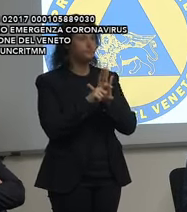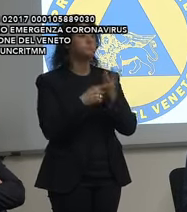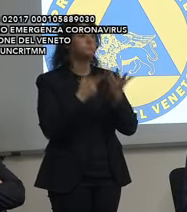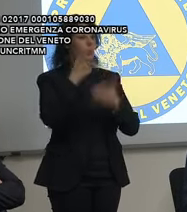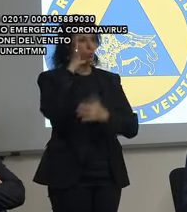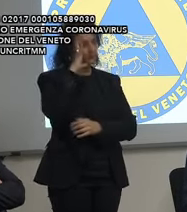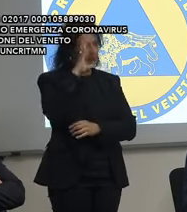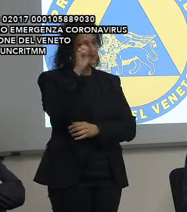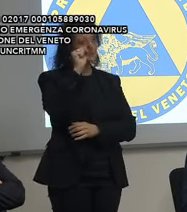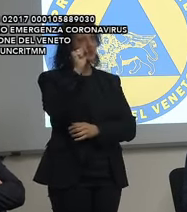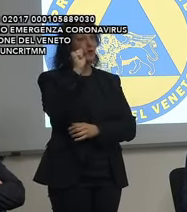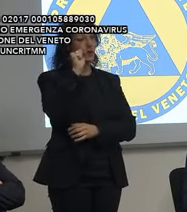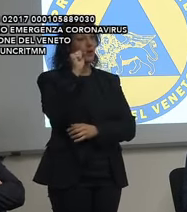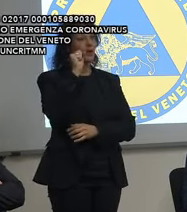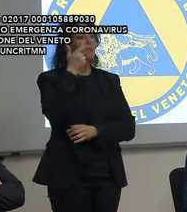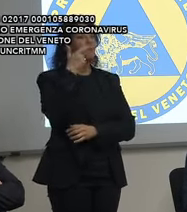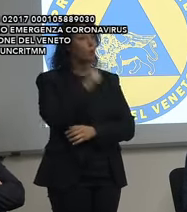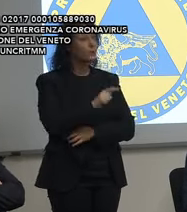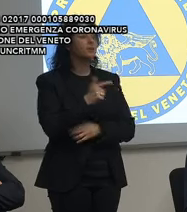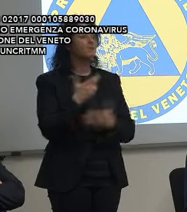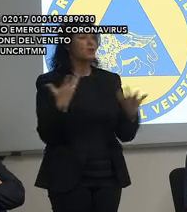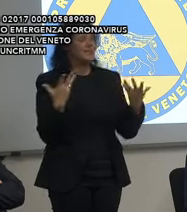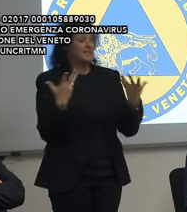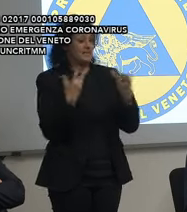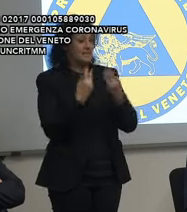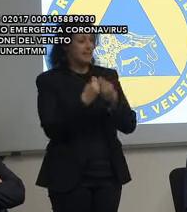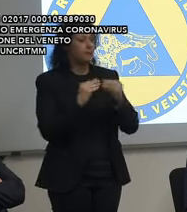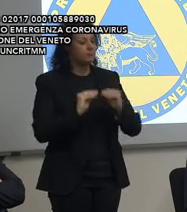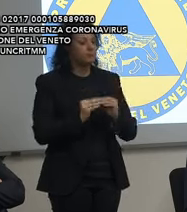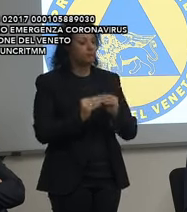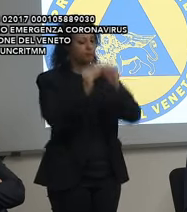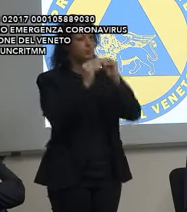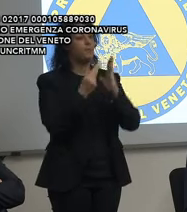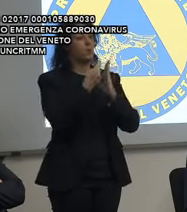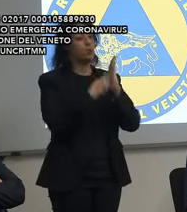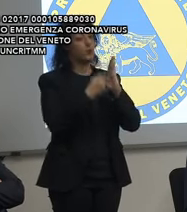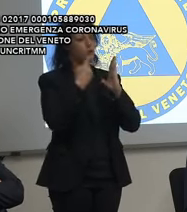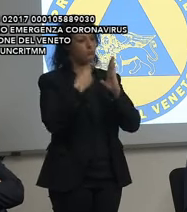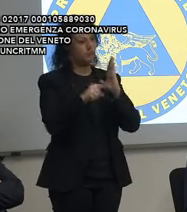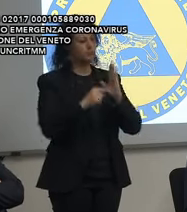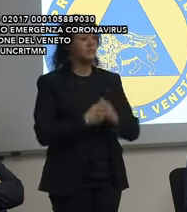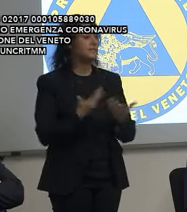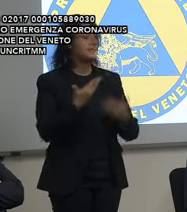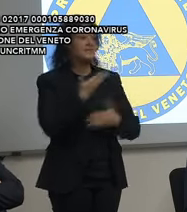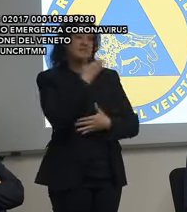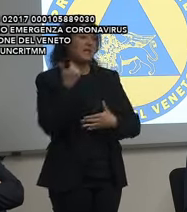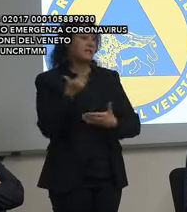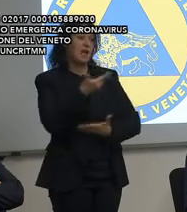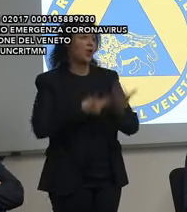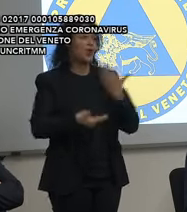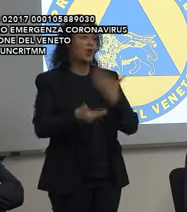dell'università, perché con loro abbiamo costruito questo lavoro e senza la loro collaborazione